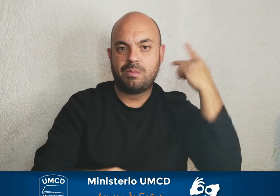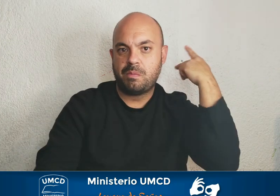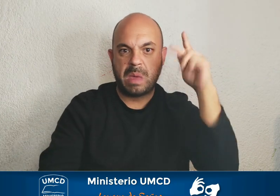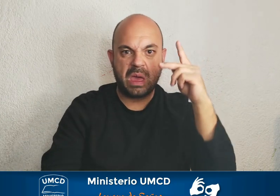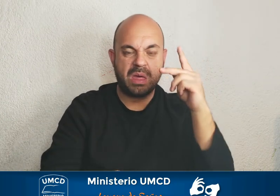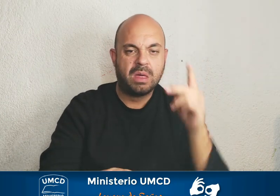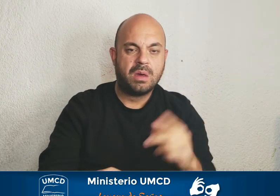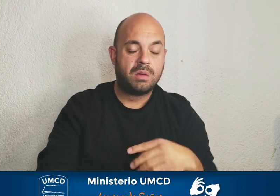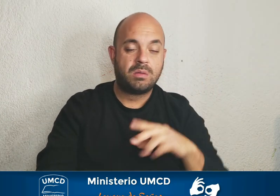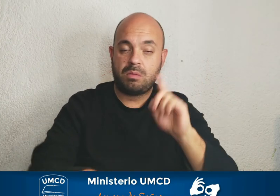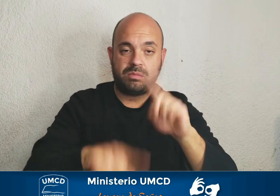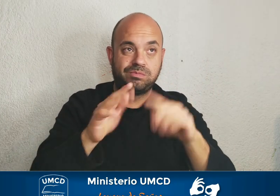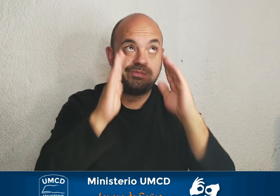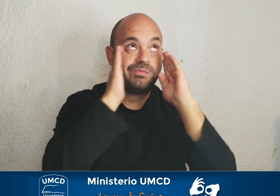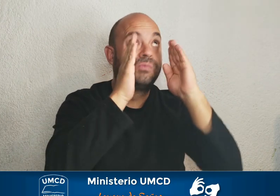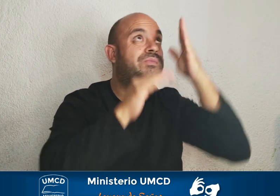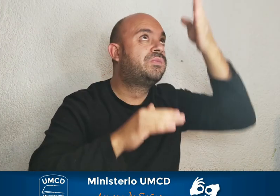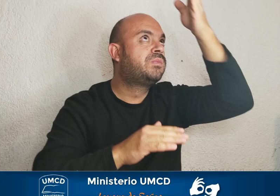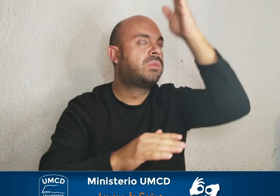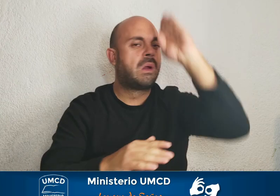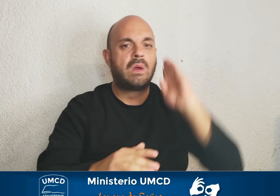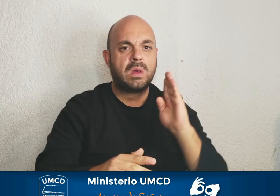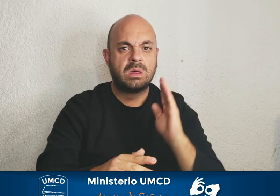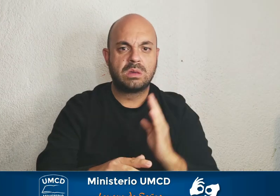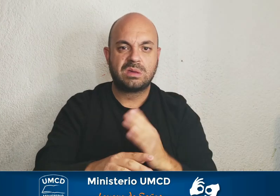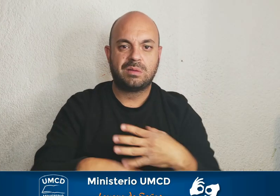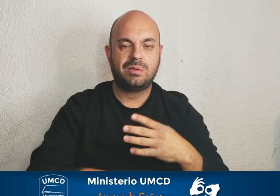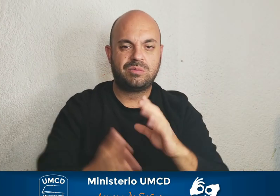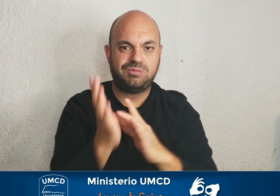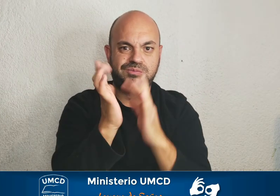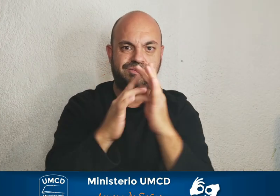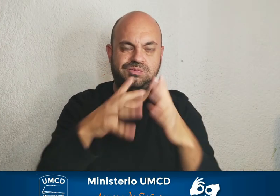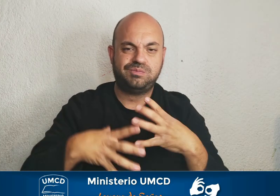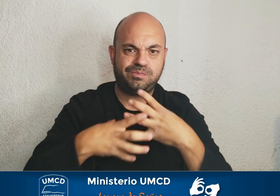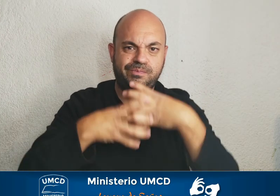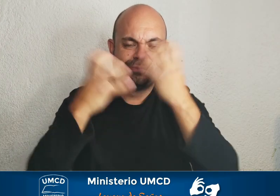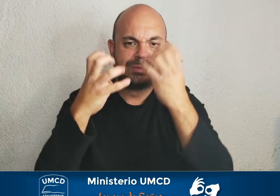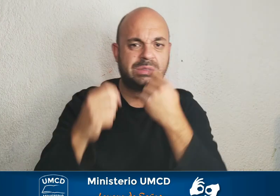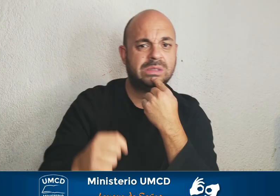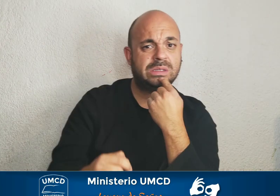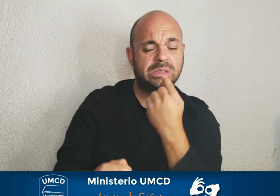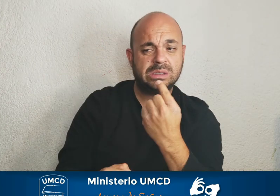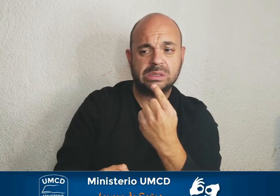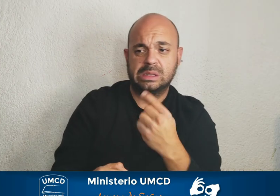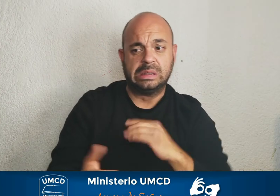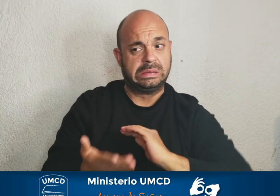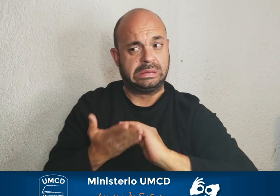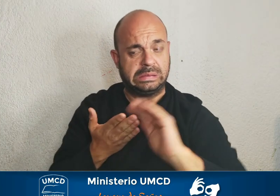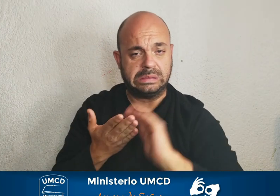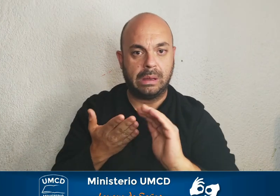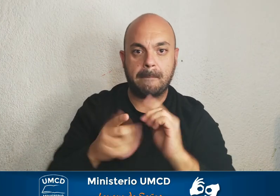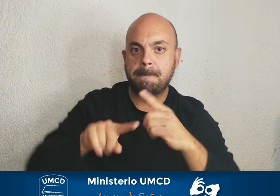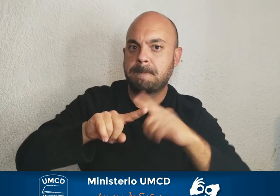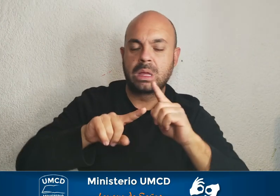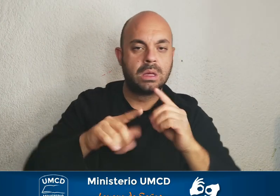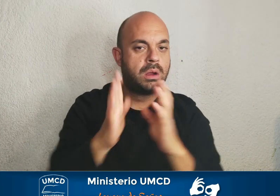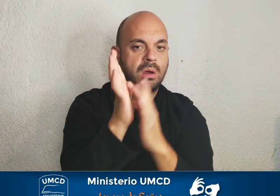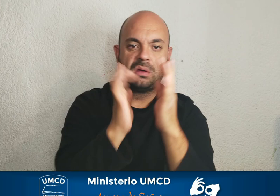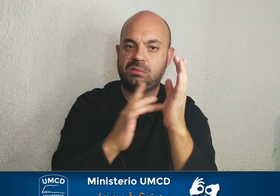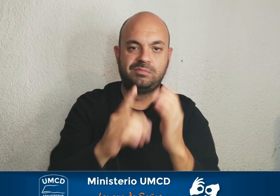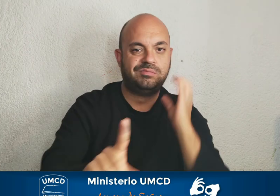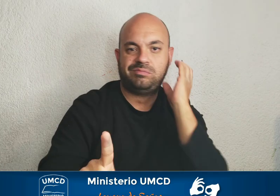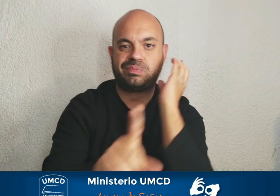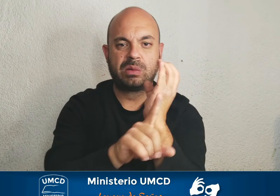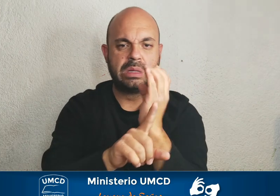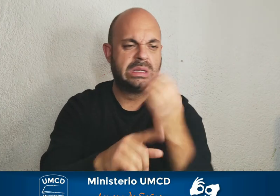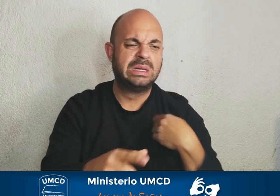no estaba mirando la perspectiva de Dios y por eso es de que lo que le pide al Señor Jesucristo fue reprendido por el mismo